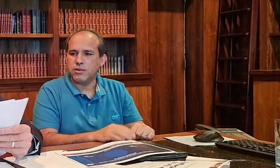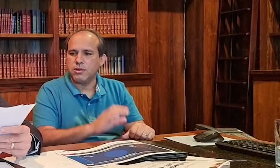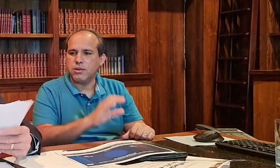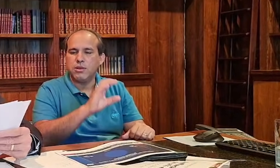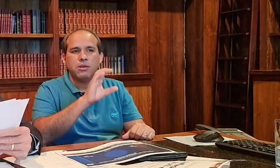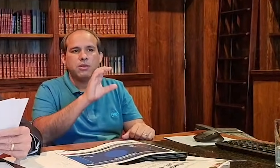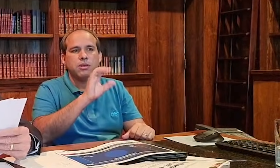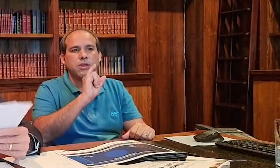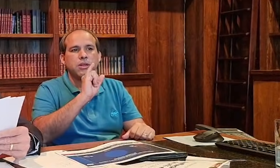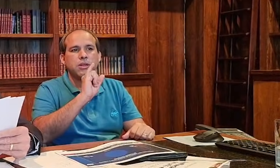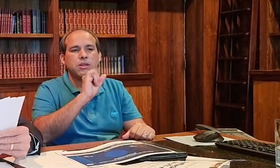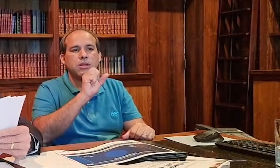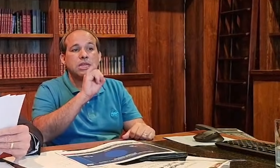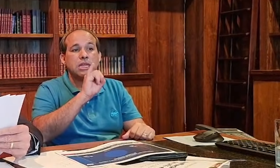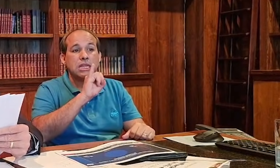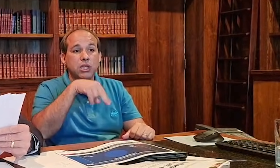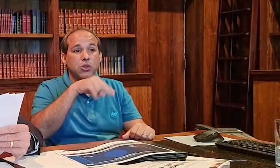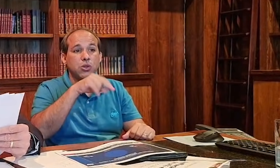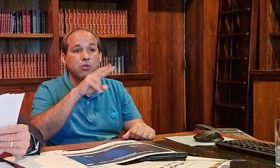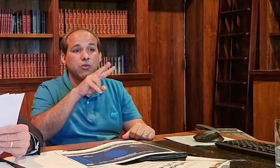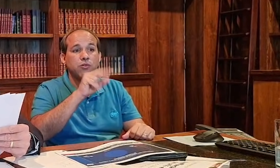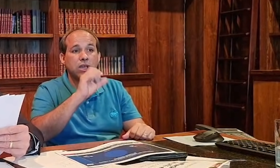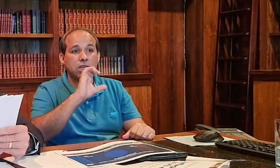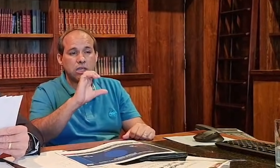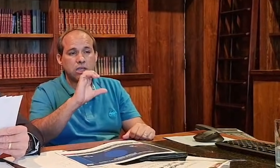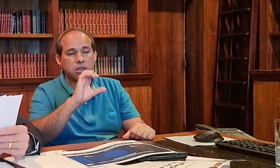Sinopharm, Sinovac, ou seja,